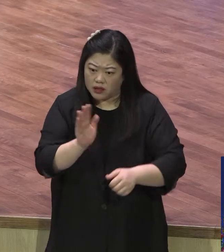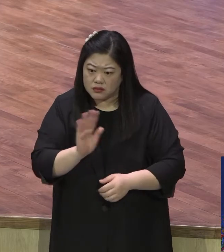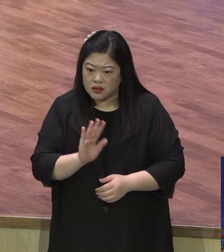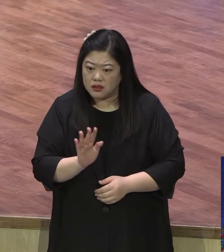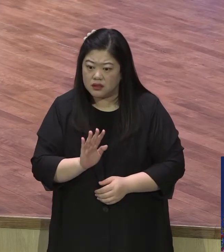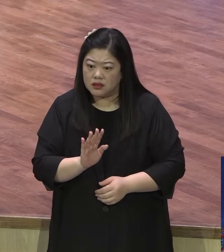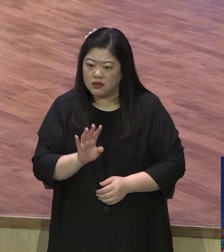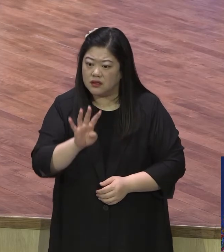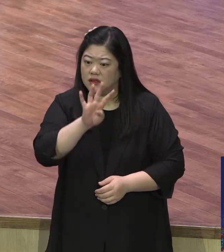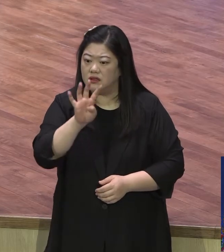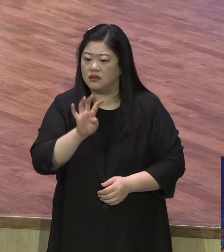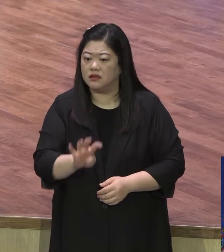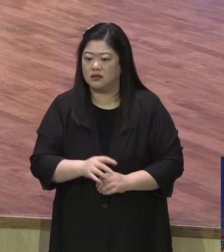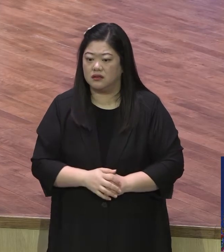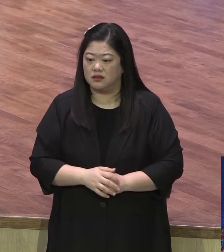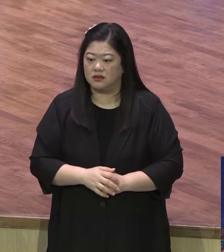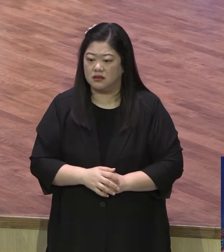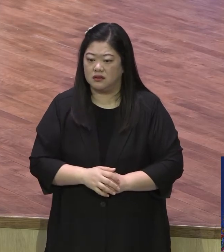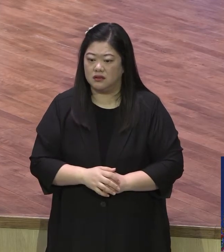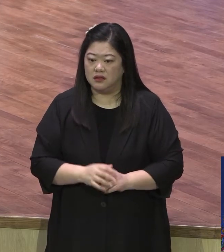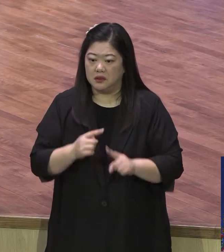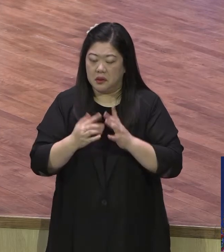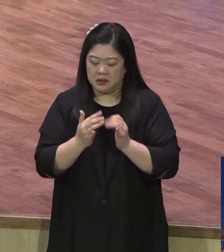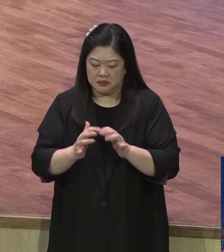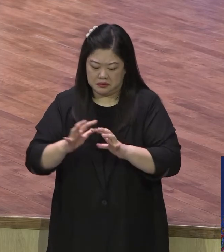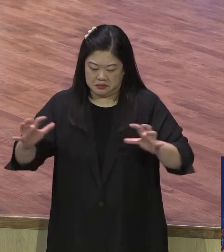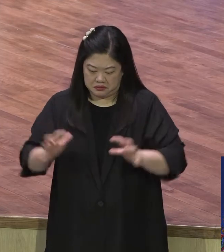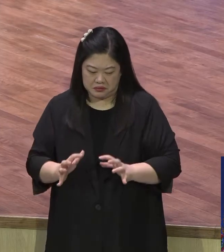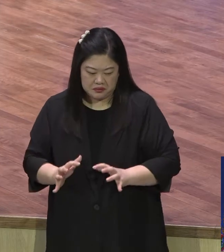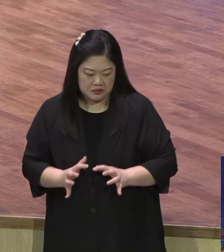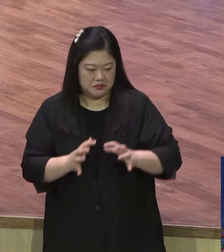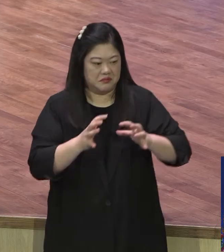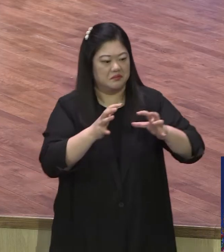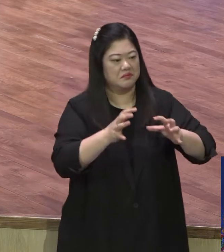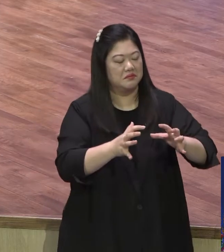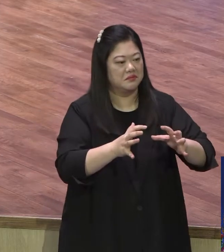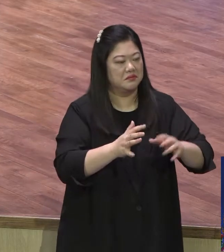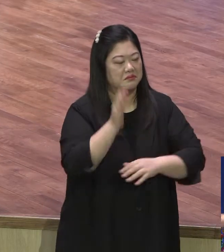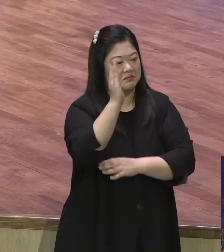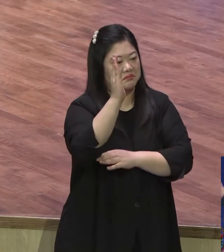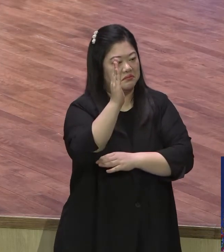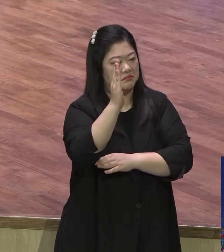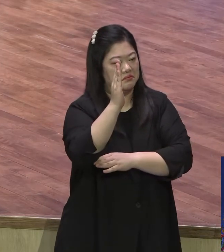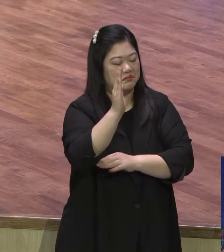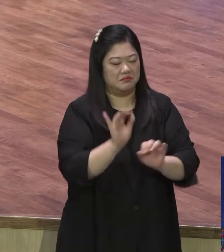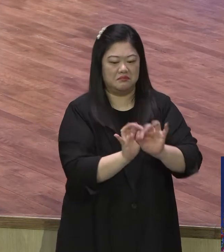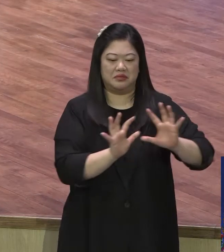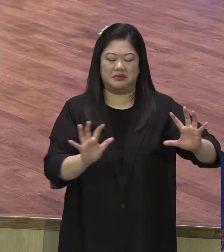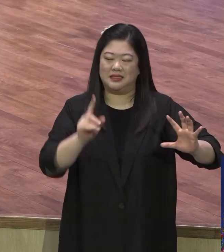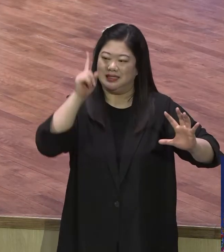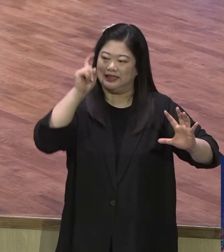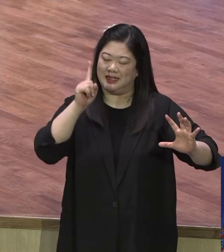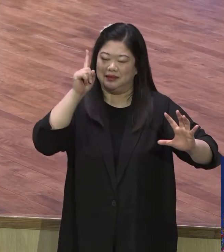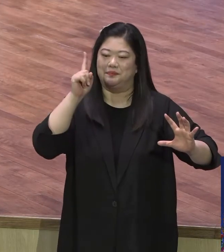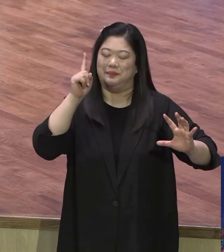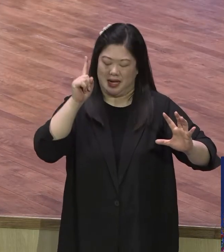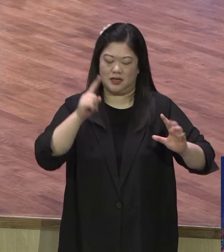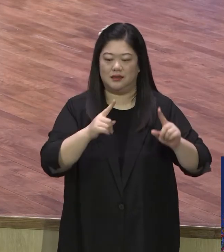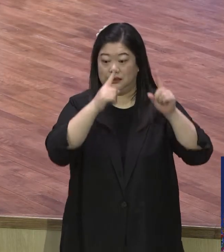우우 가서 메시지 한번 사진 한번 찍고 오고 우우 갔다 오고 어찌입니까